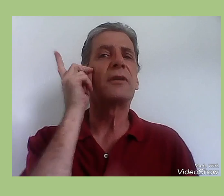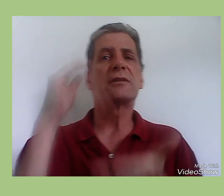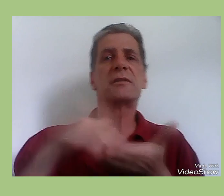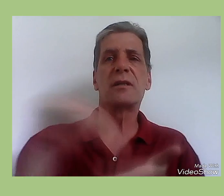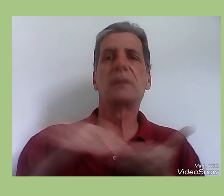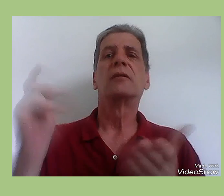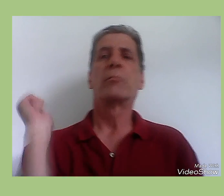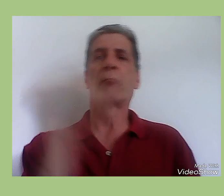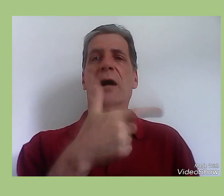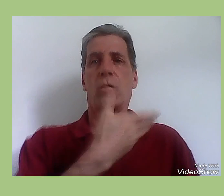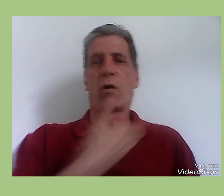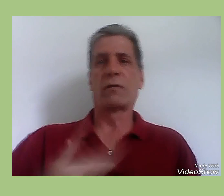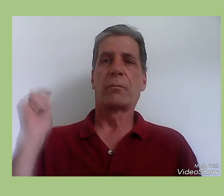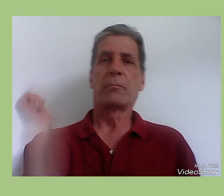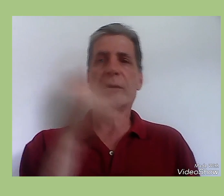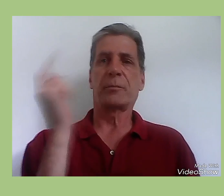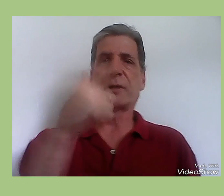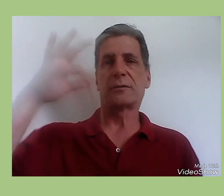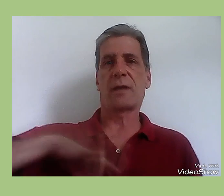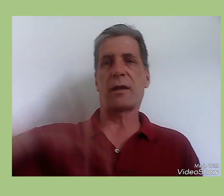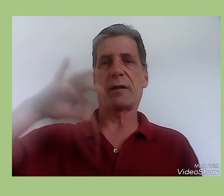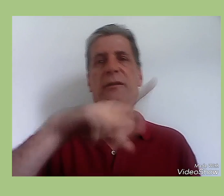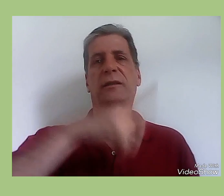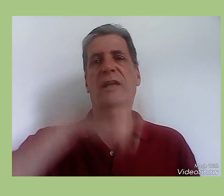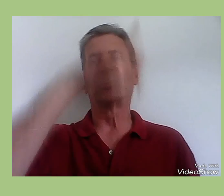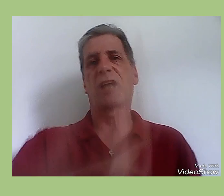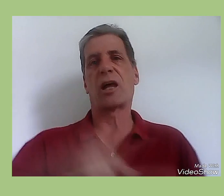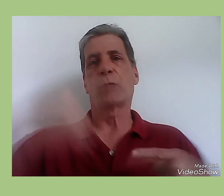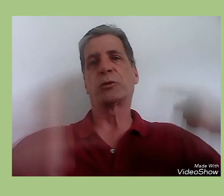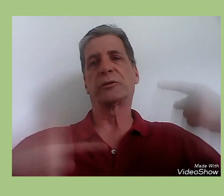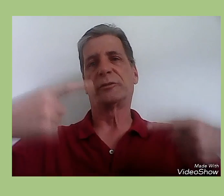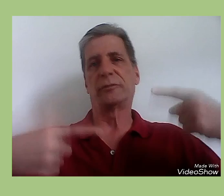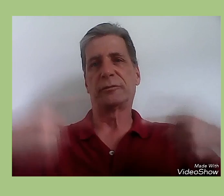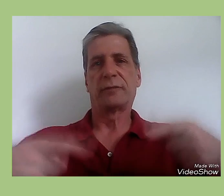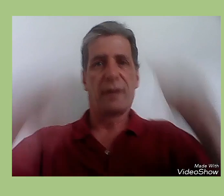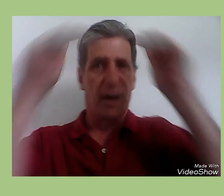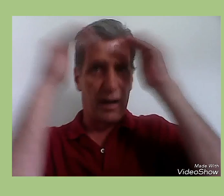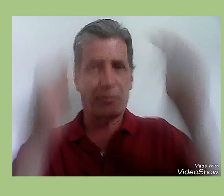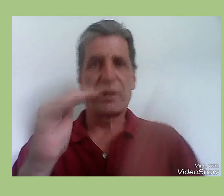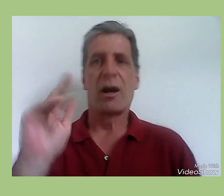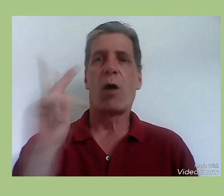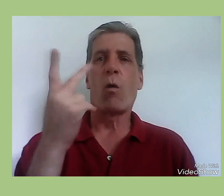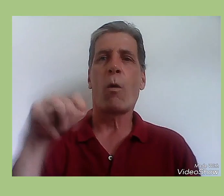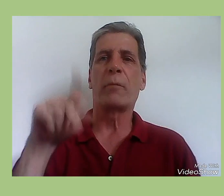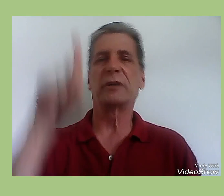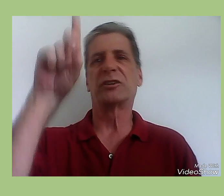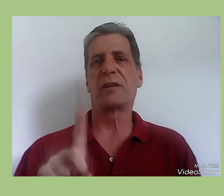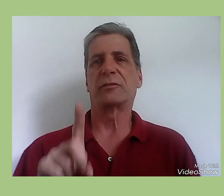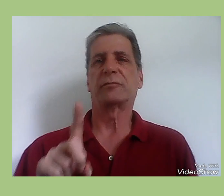temas regionais, das relações políticas de cada estado, passando pela visão que muitos tinham